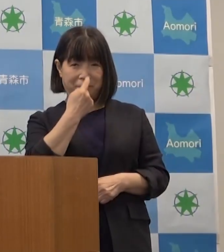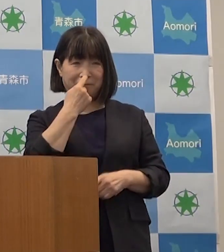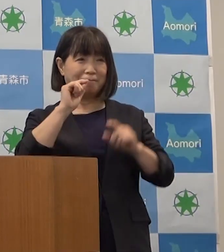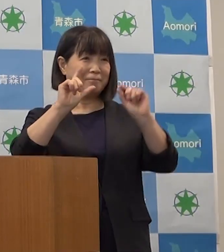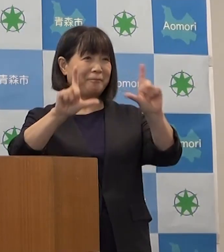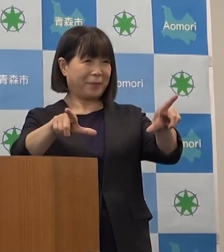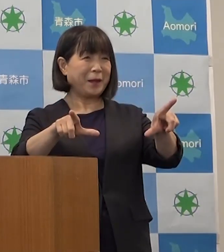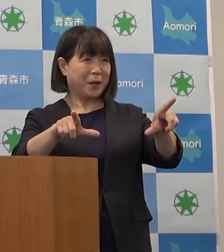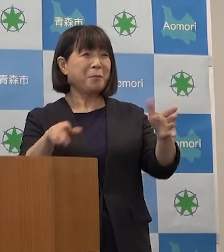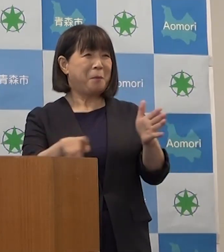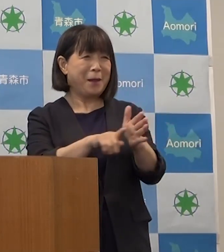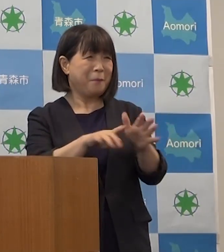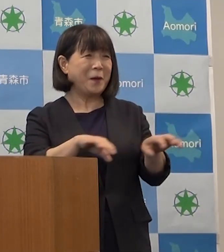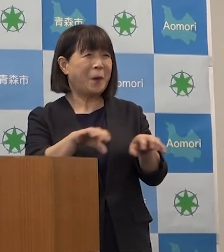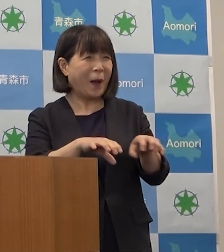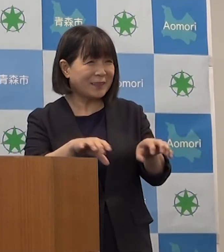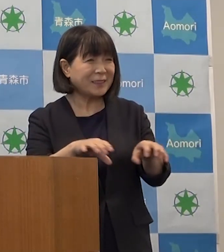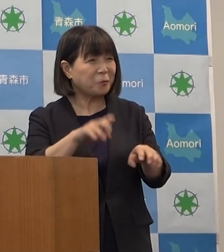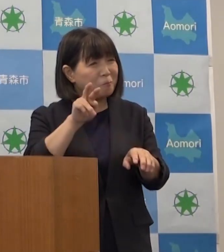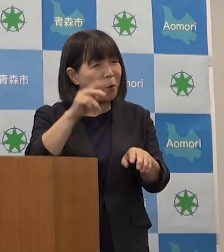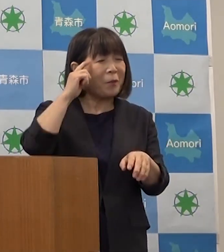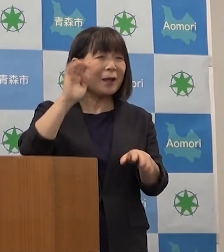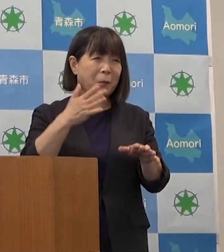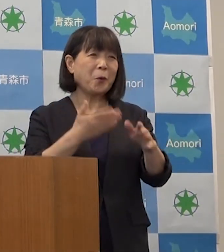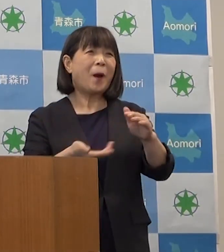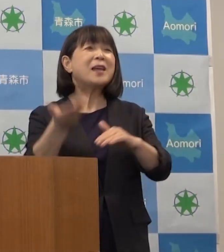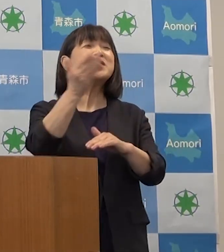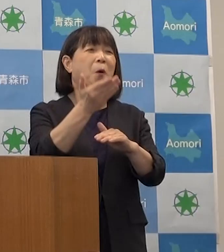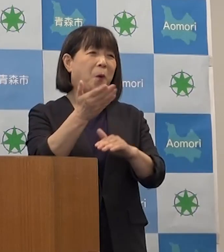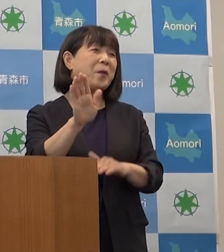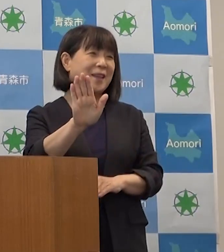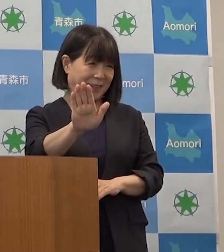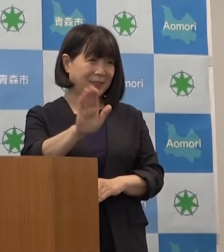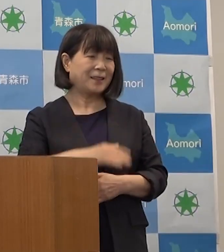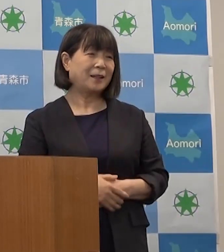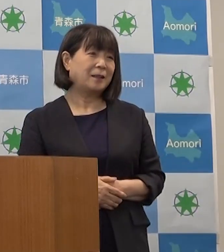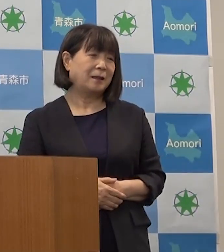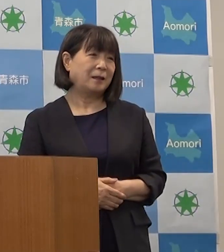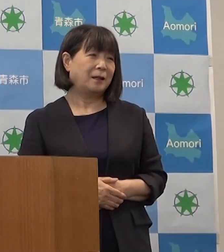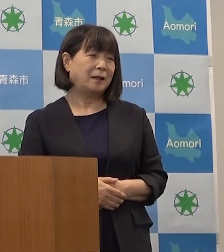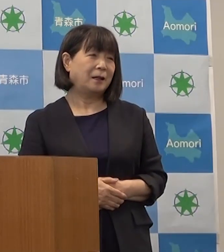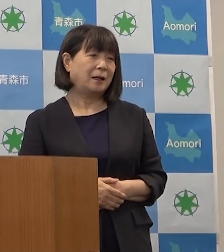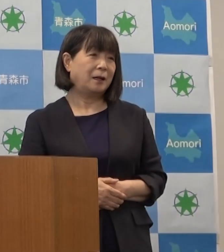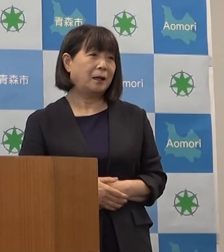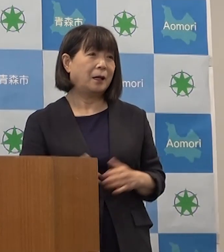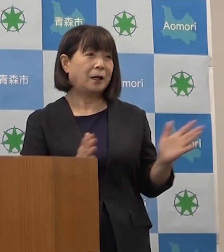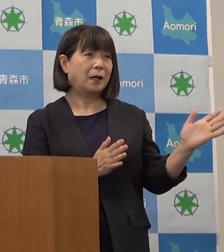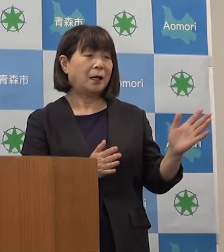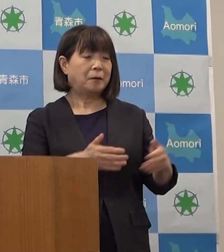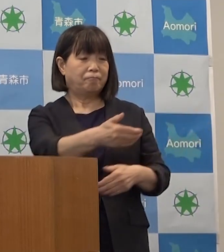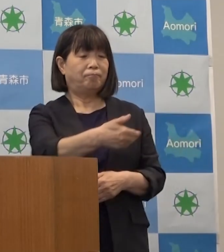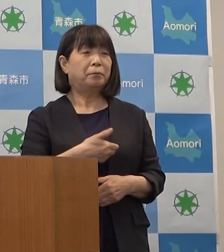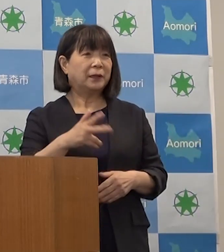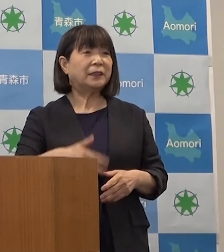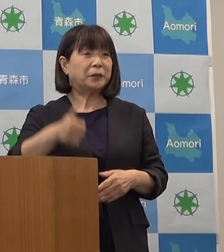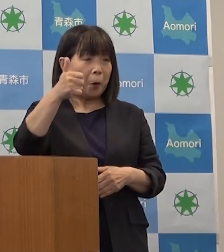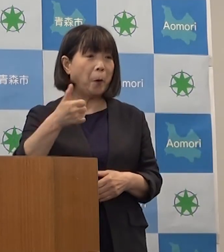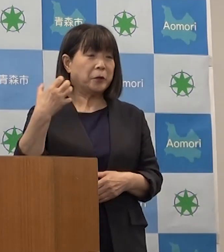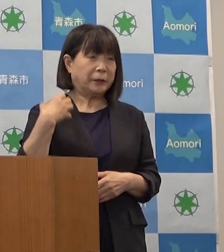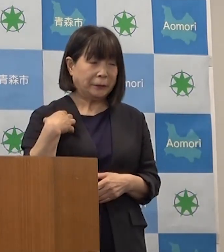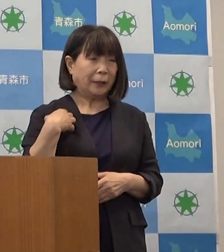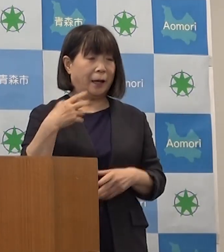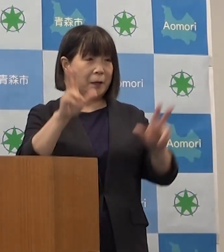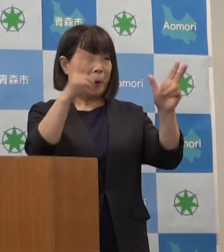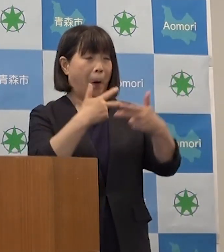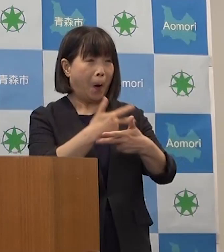いたんですが、それ以上でという状況でございます。 そして市長に就任されてすぐにこの東北で大きい祭り